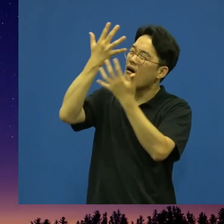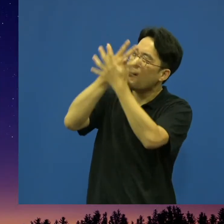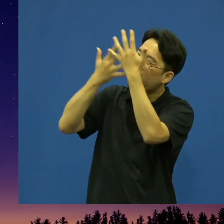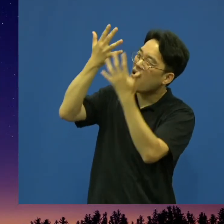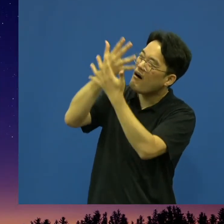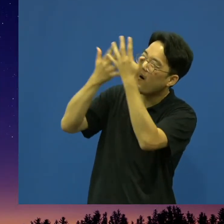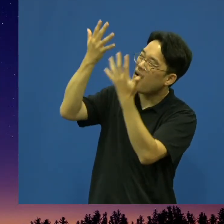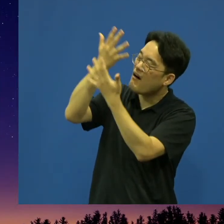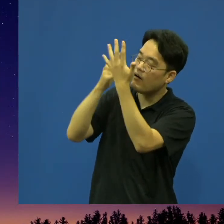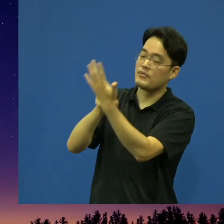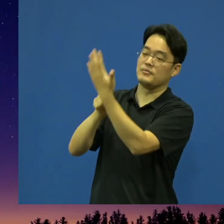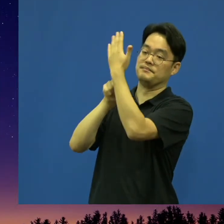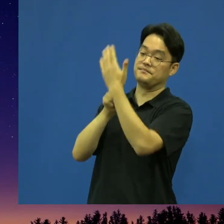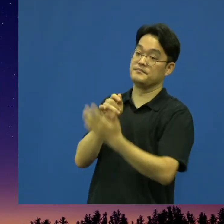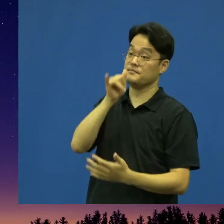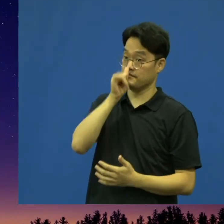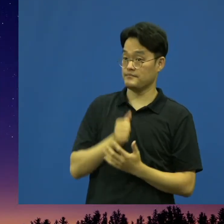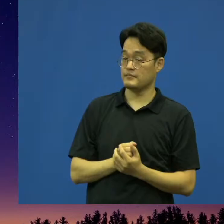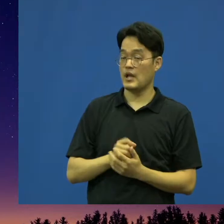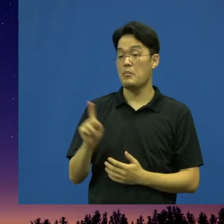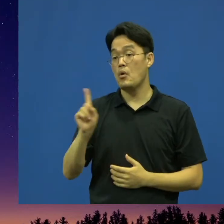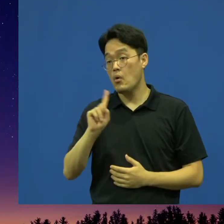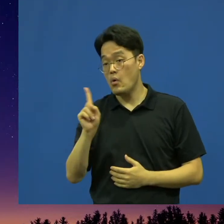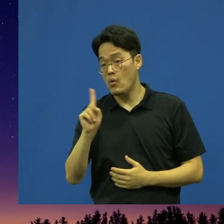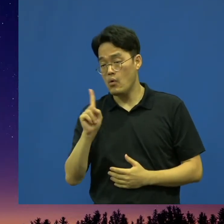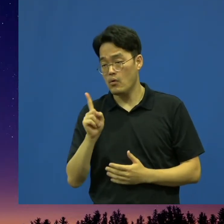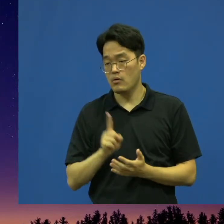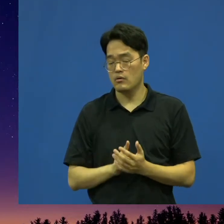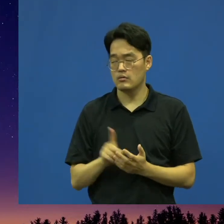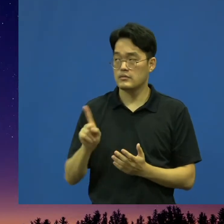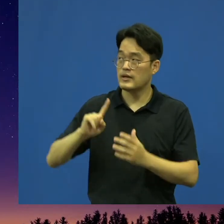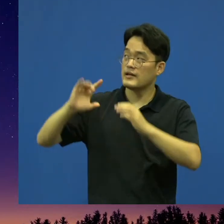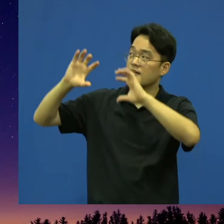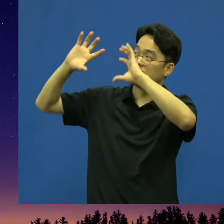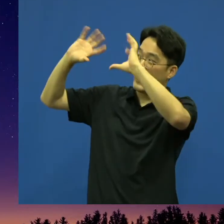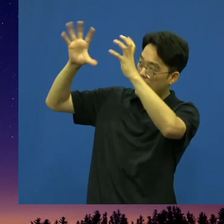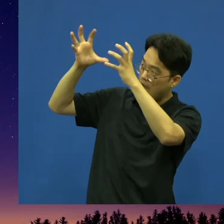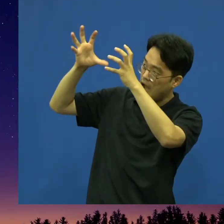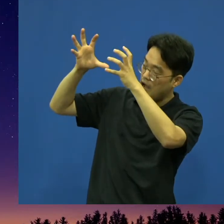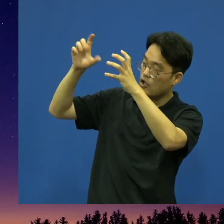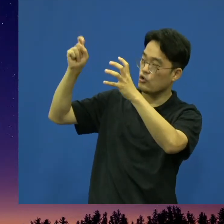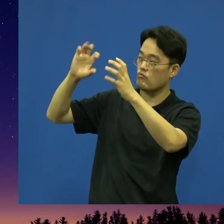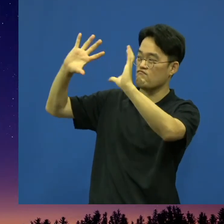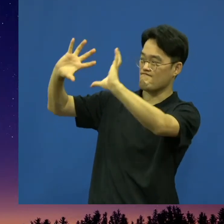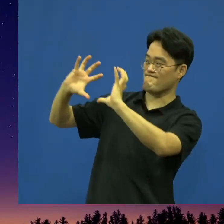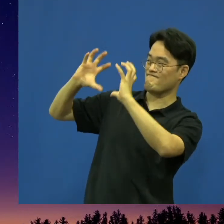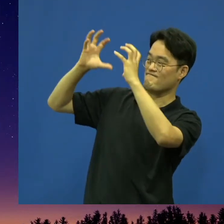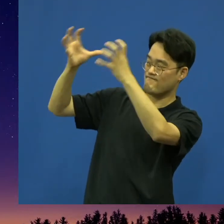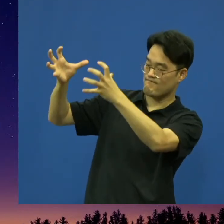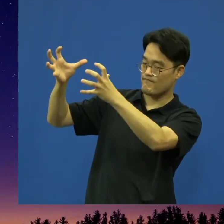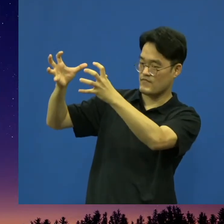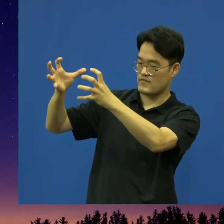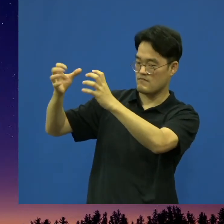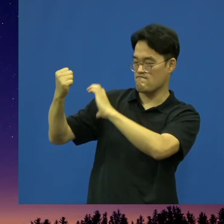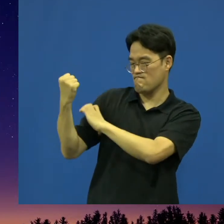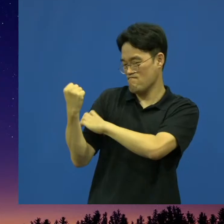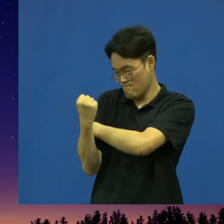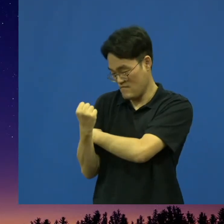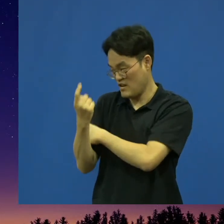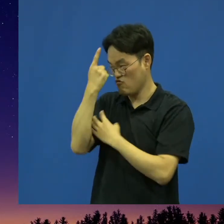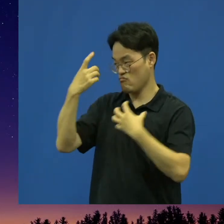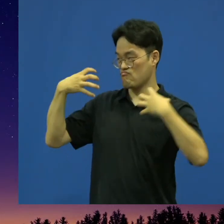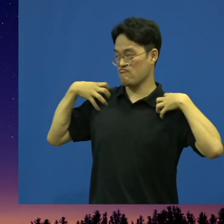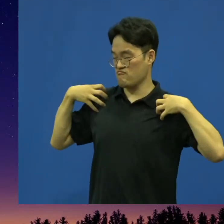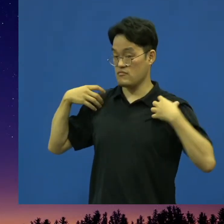환상은 하나같이 나라와 제국을 상징하는, 그래서 세 개의